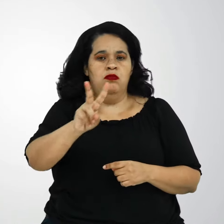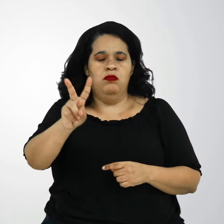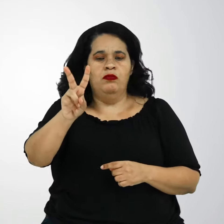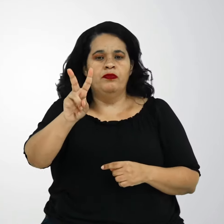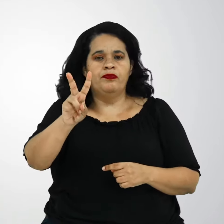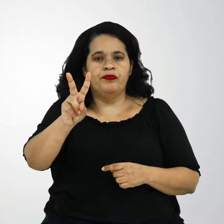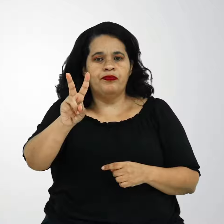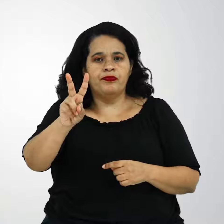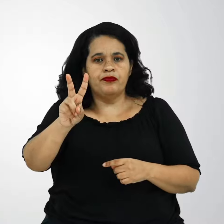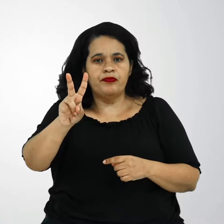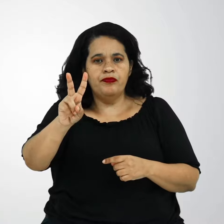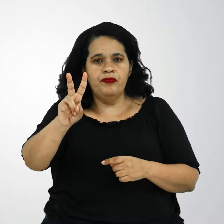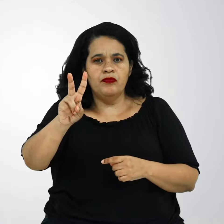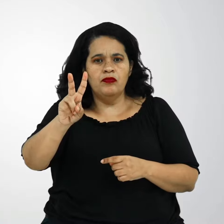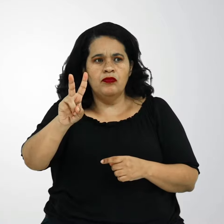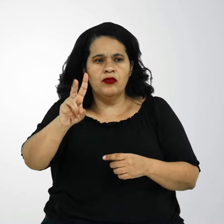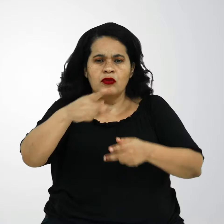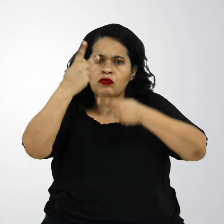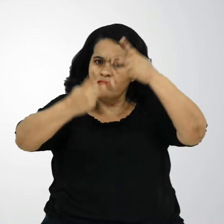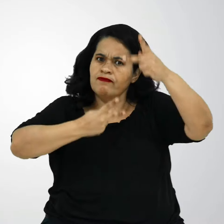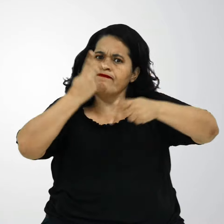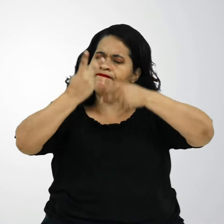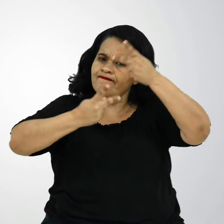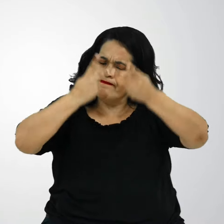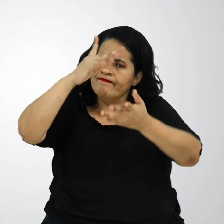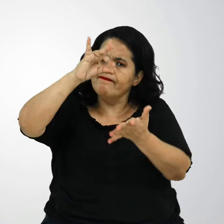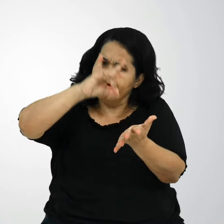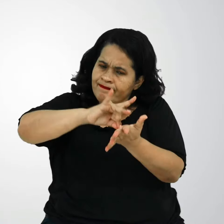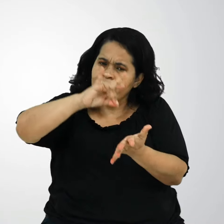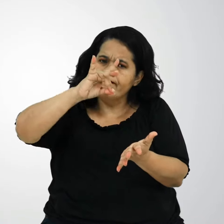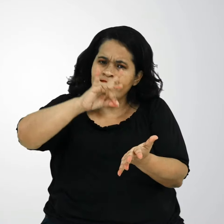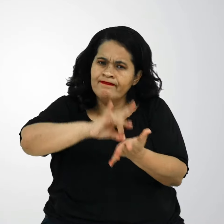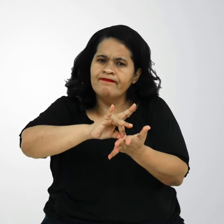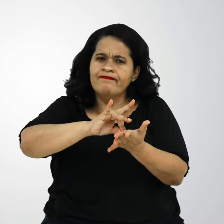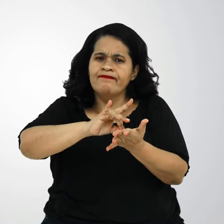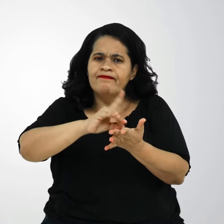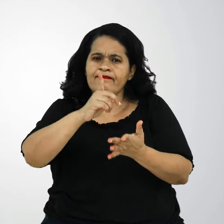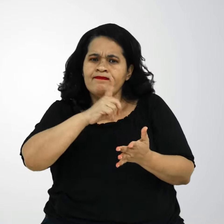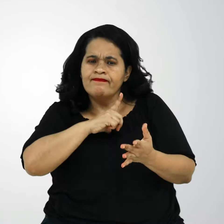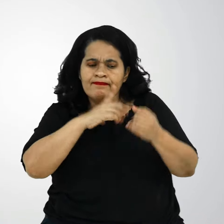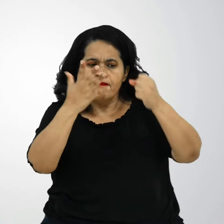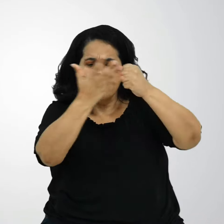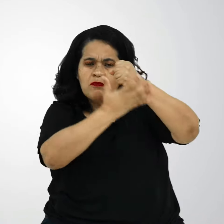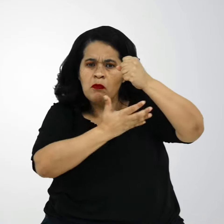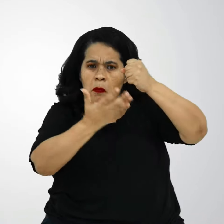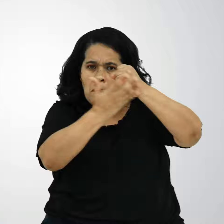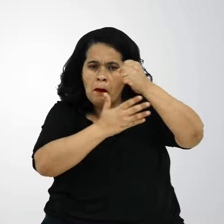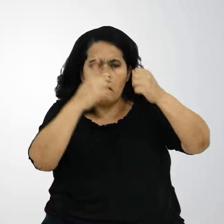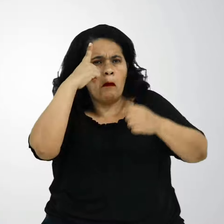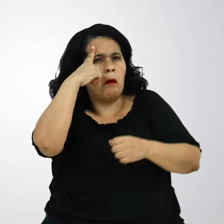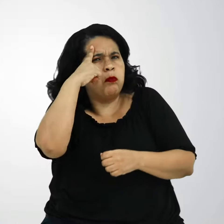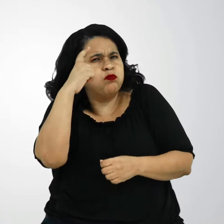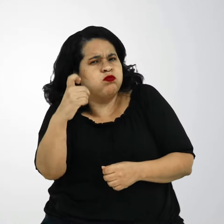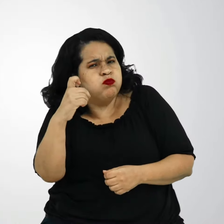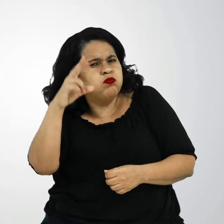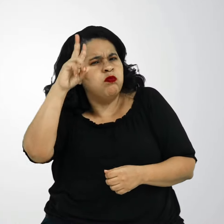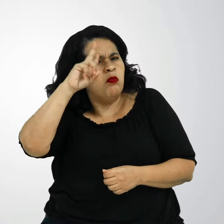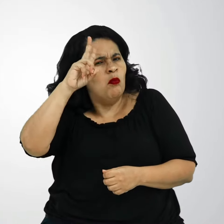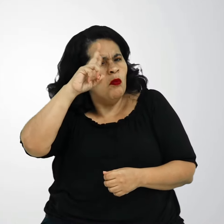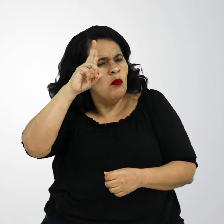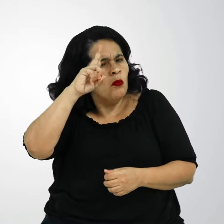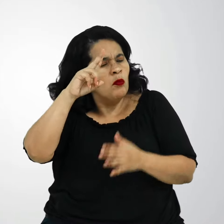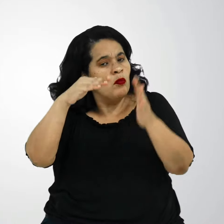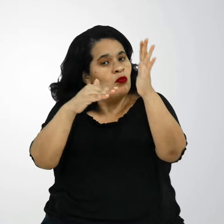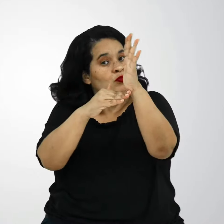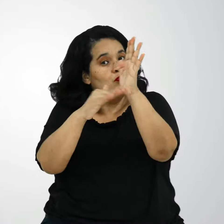né? Nós vamos afirmar aí que ela segue basicamente a ideia da visão histórica e tem como diferença só a última semana,